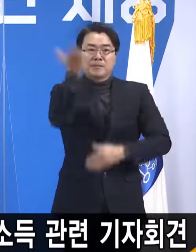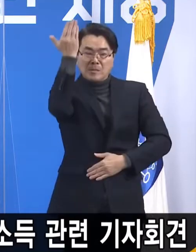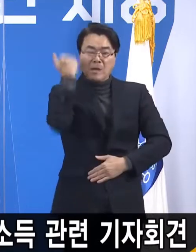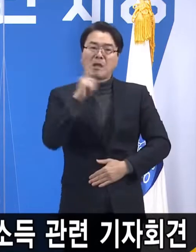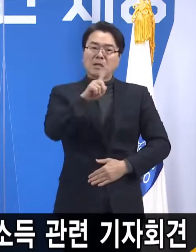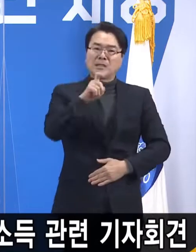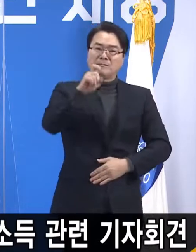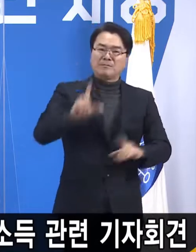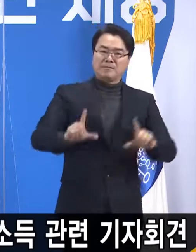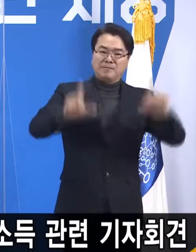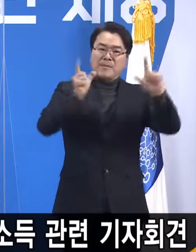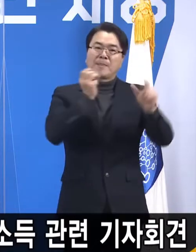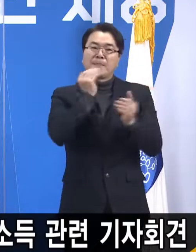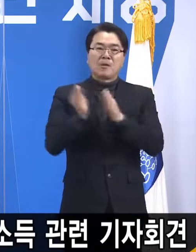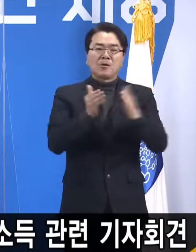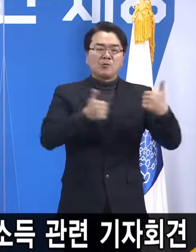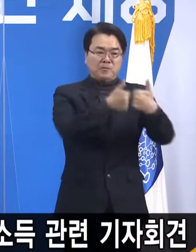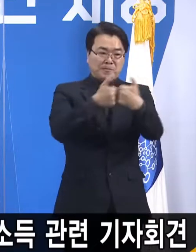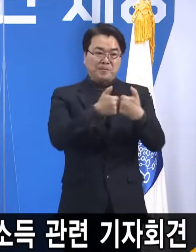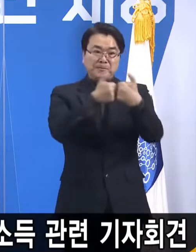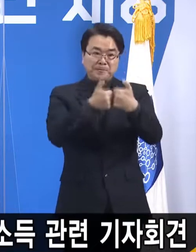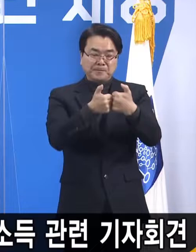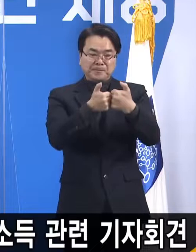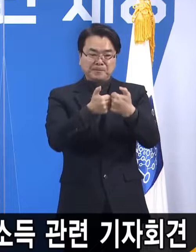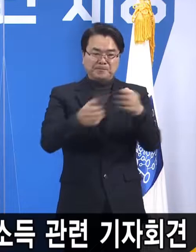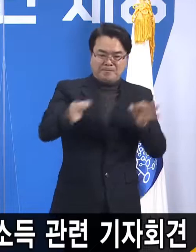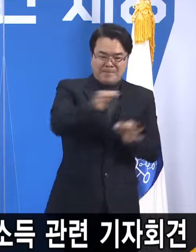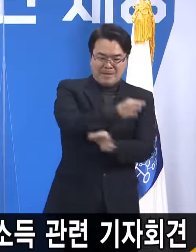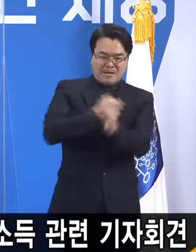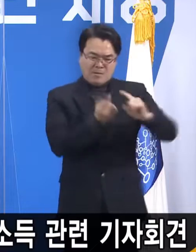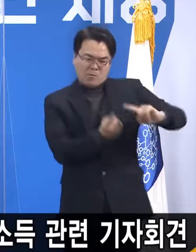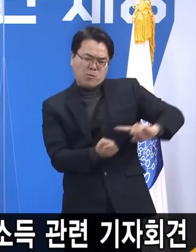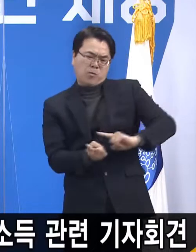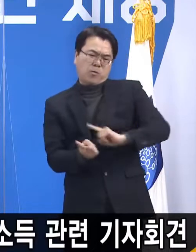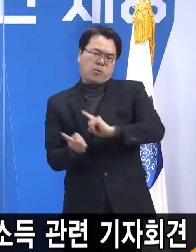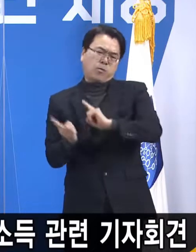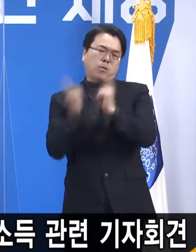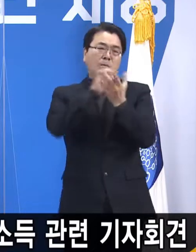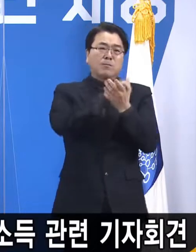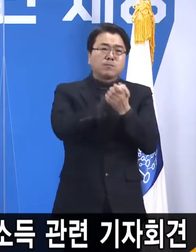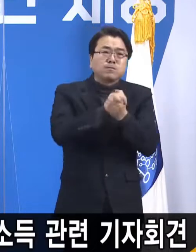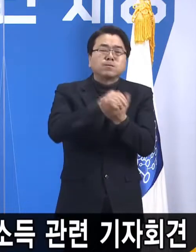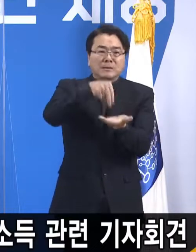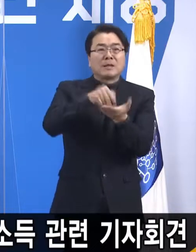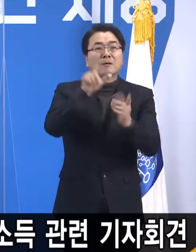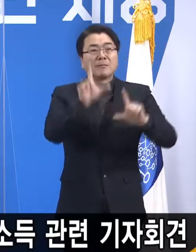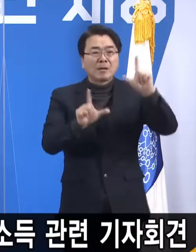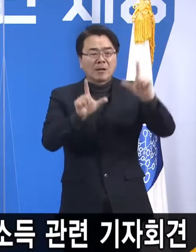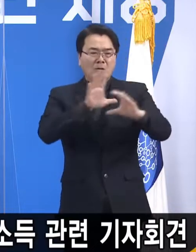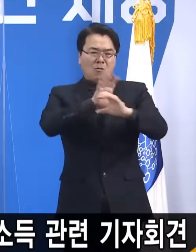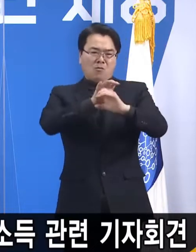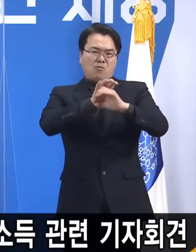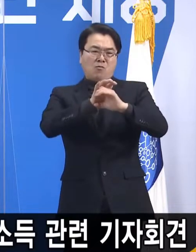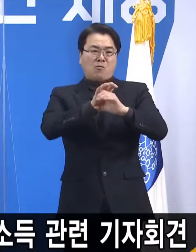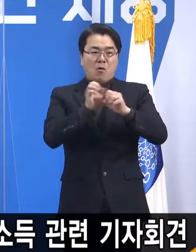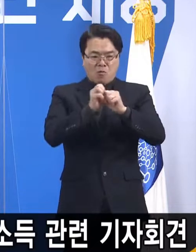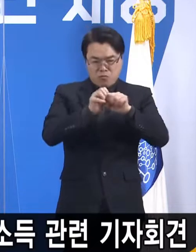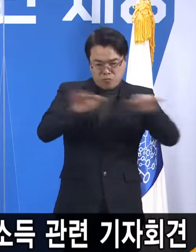11일 경기도의회가 경제 회생의 절박함과 코로나19 확산에 대한 우려를